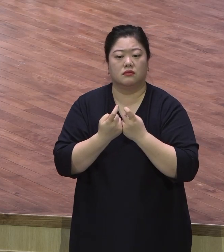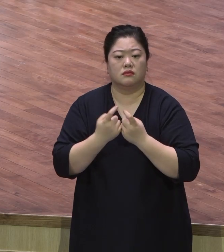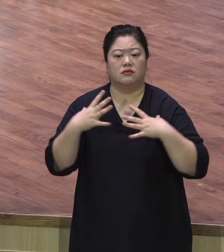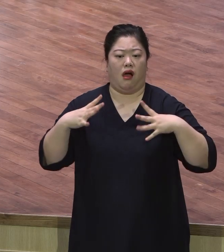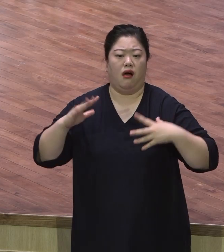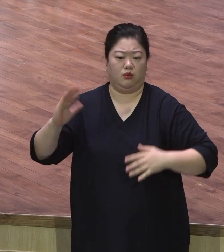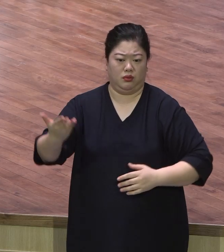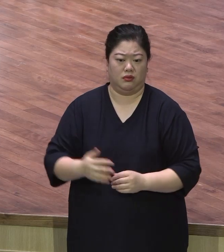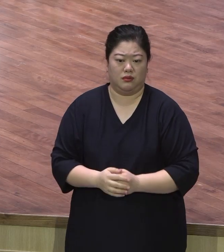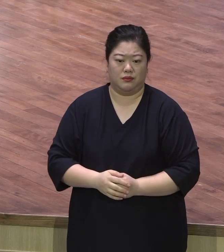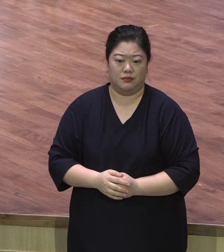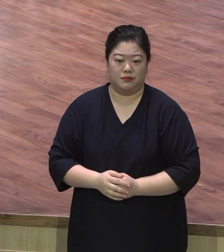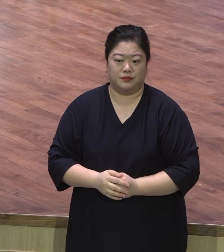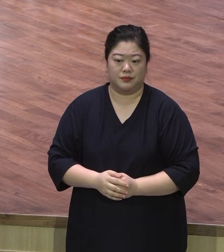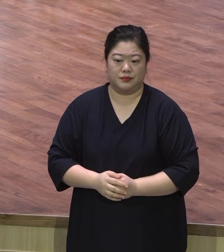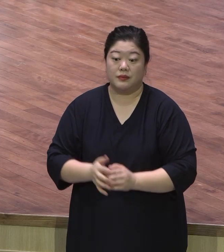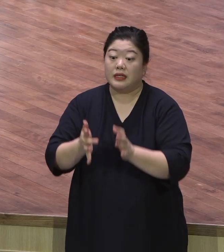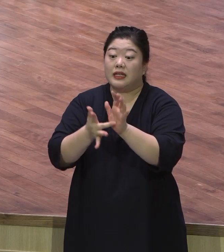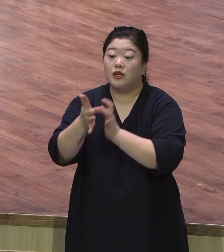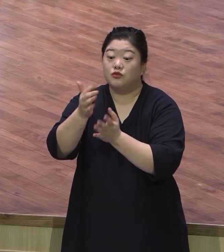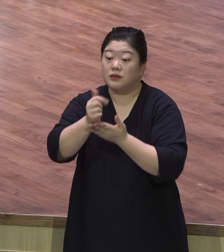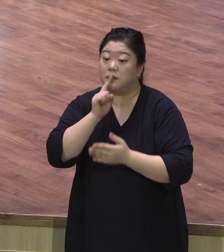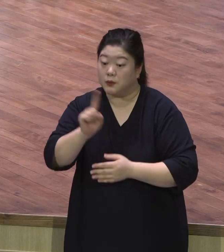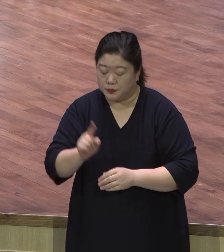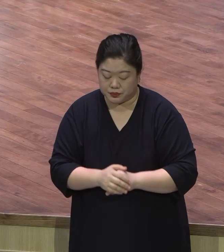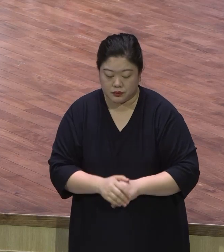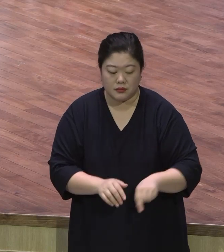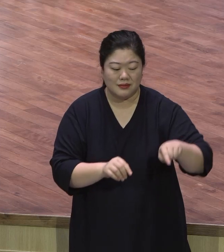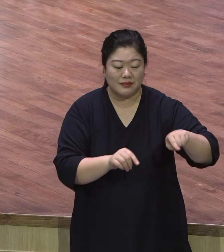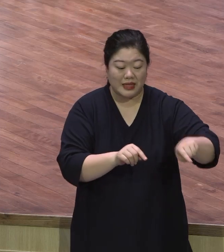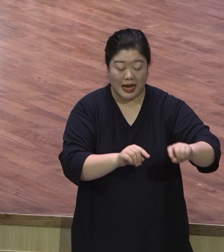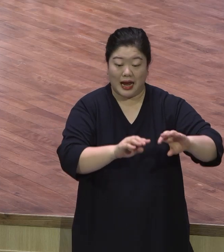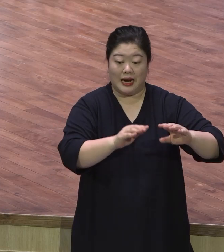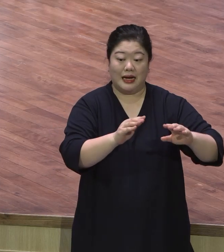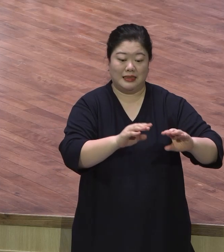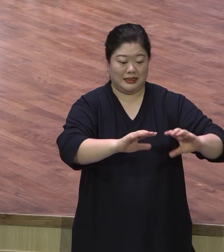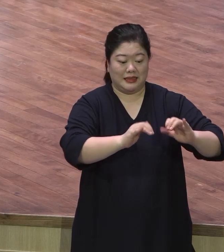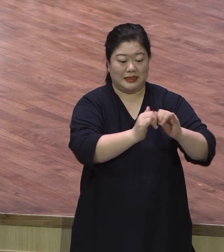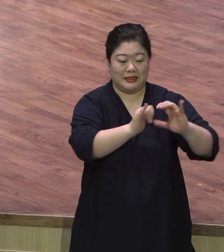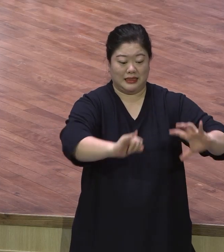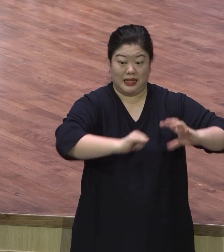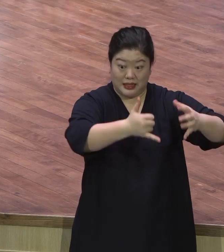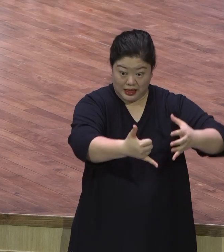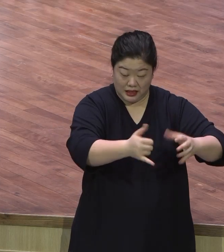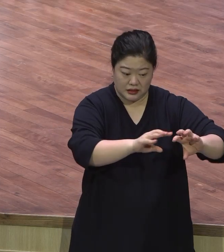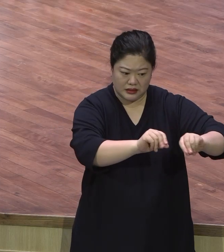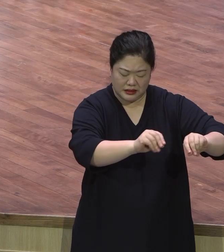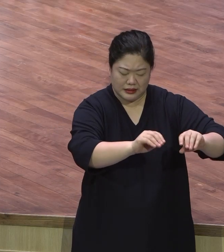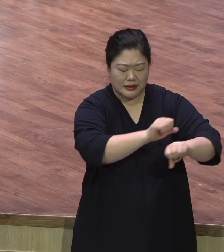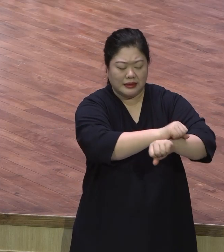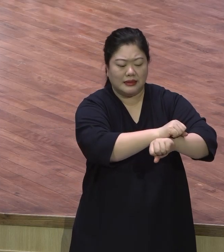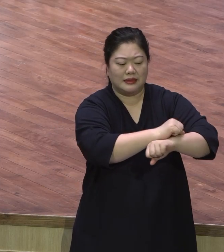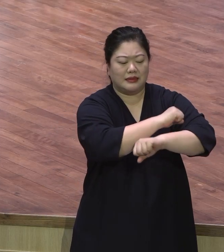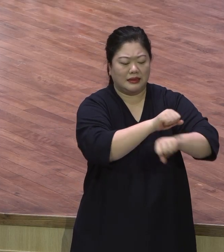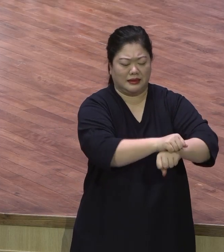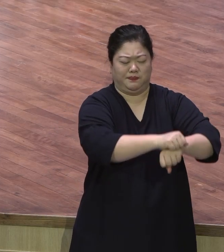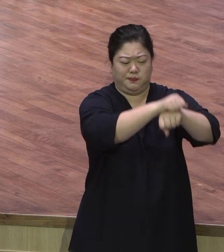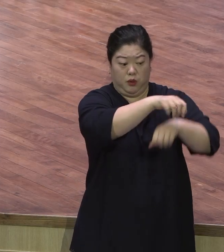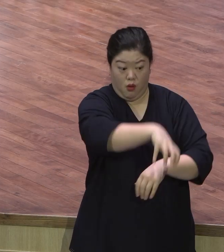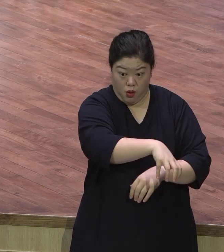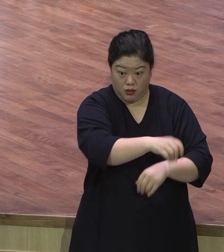예수님께서 이 땅의 창고는 존과 독록이 해야 하며 그랬어요. 존과 독록이 해야 한다. 도둑이